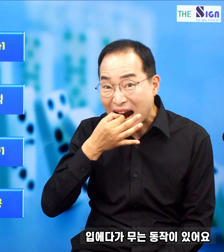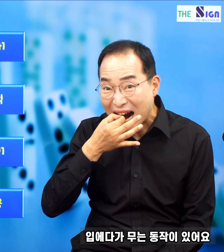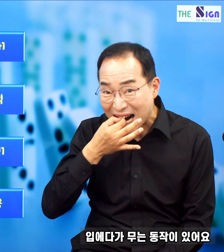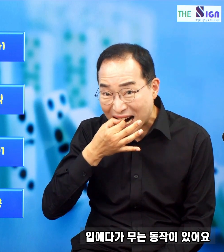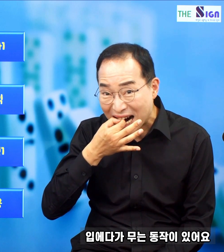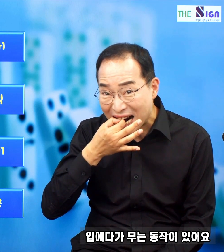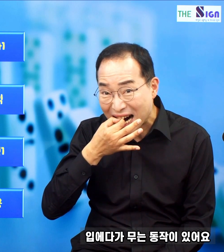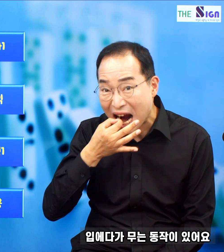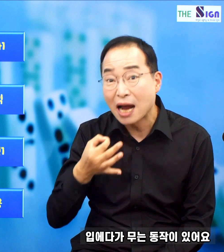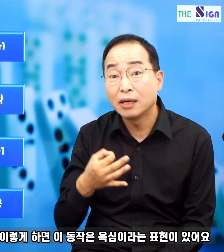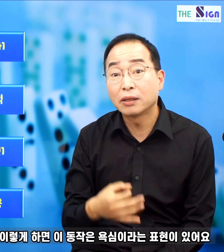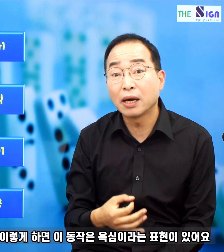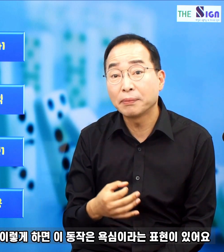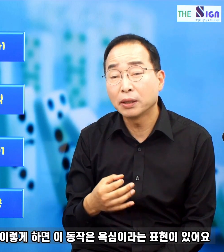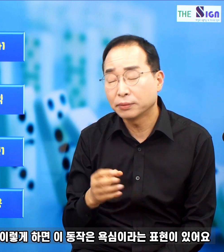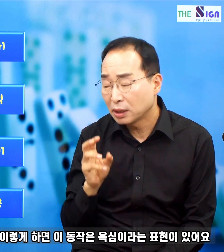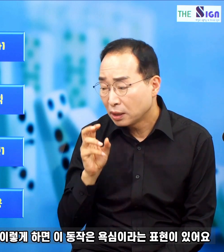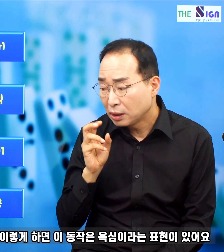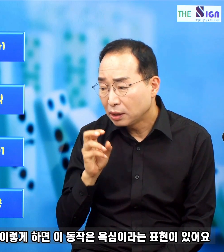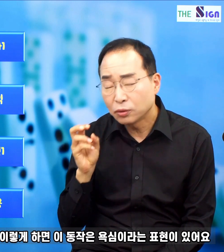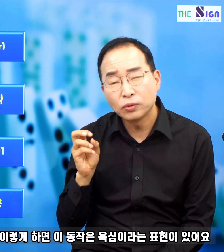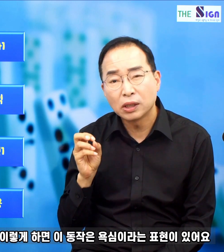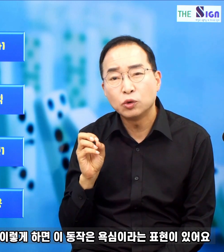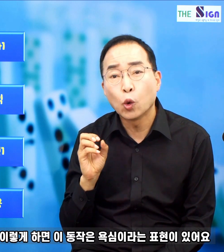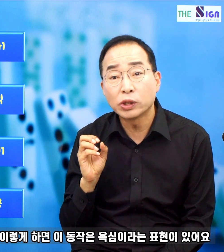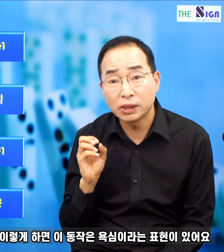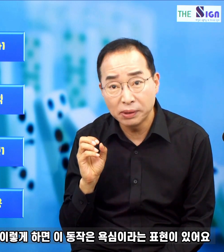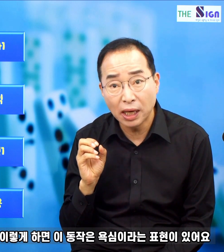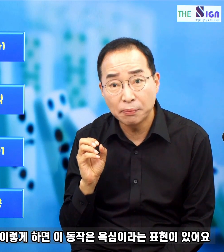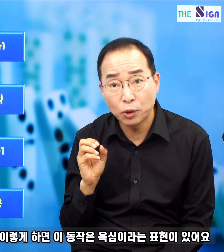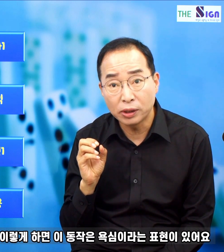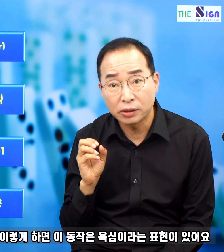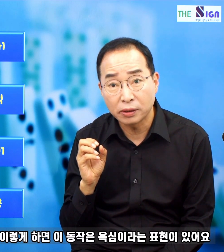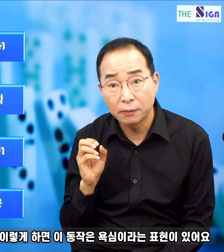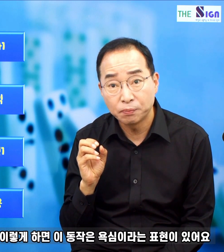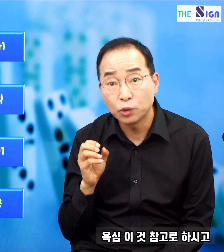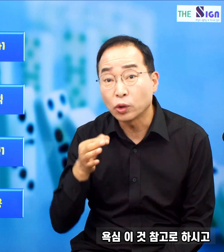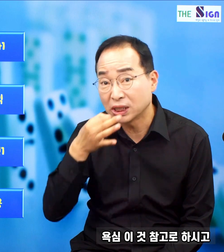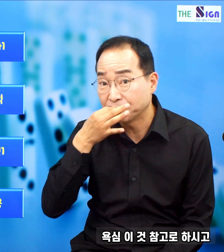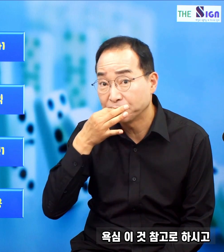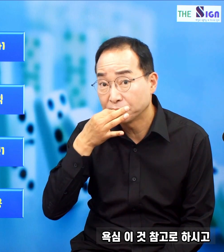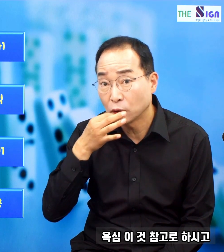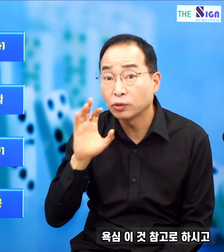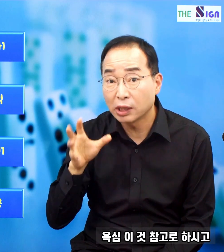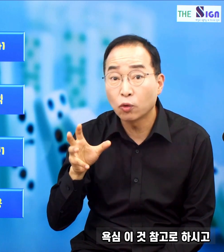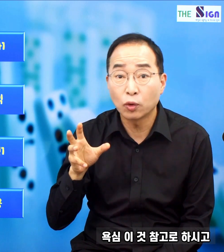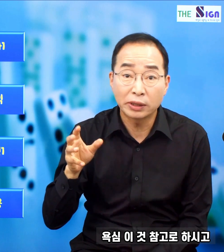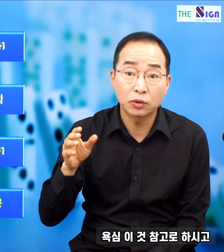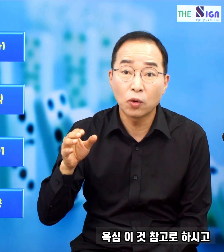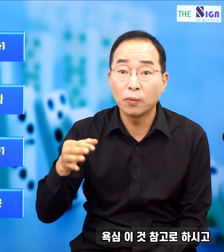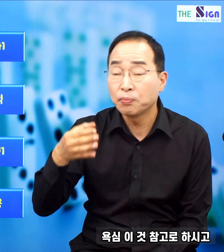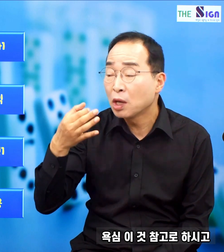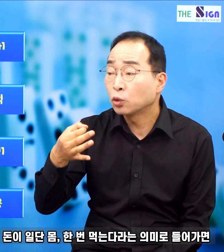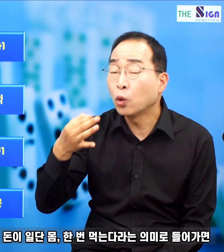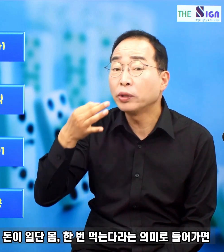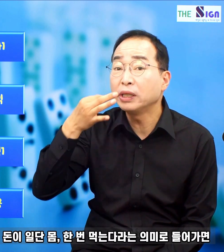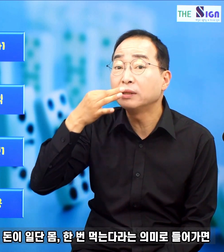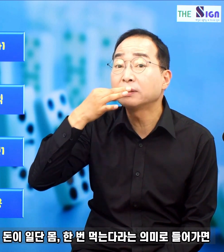이렇게 하면 이 동작은 욕심이라는 표현이 있어요. 욕심. 이건 참고로 하시고, 돈이